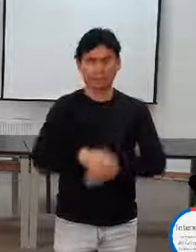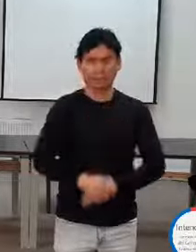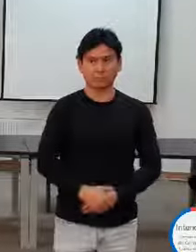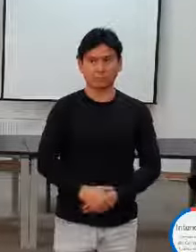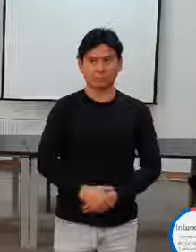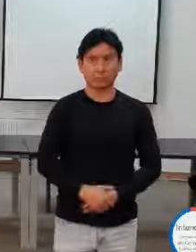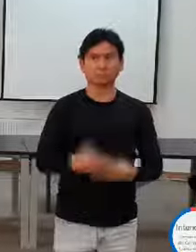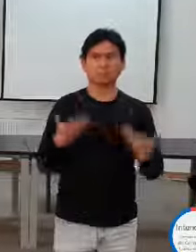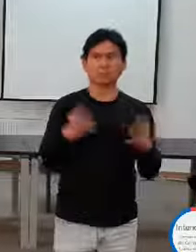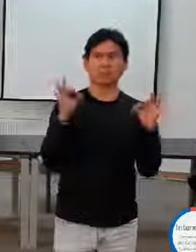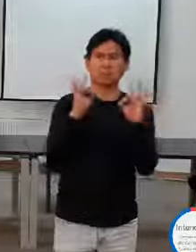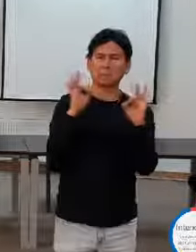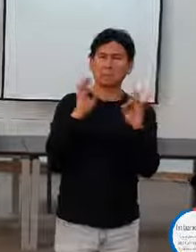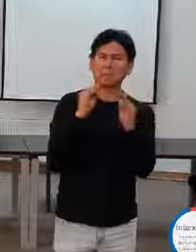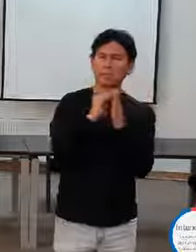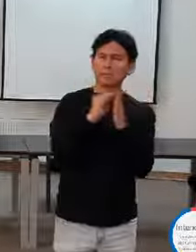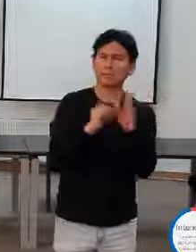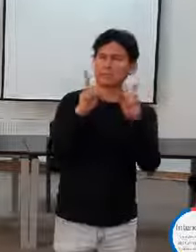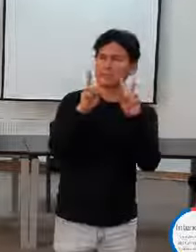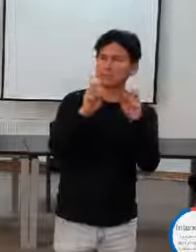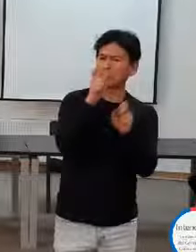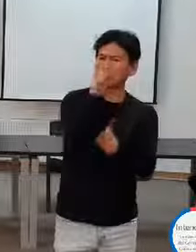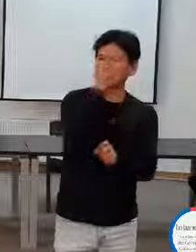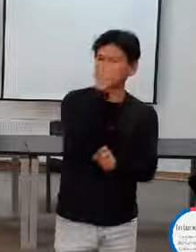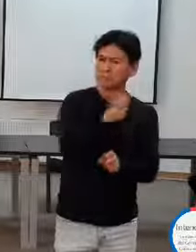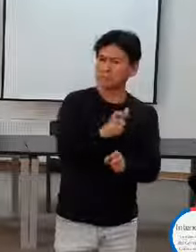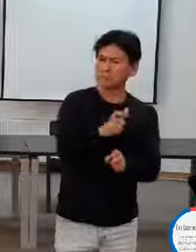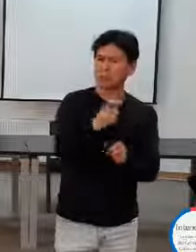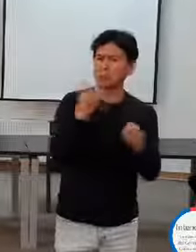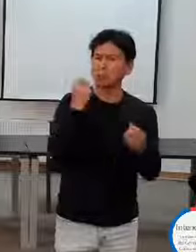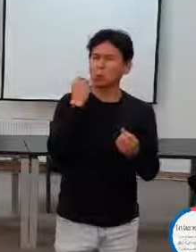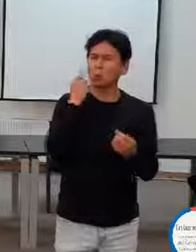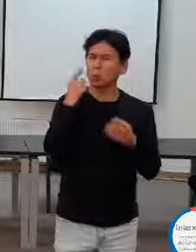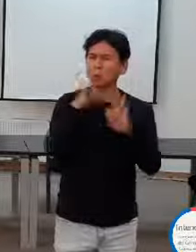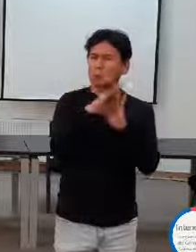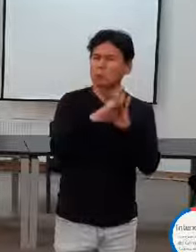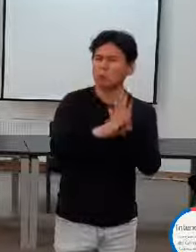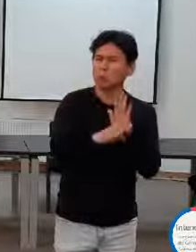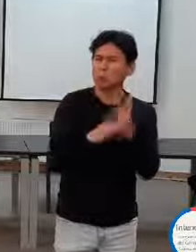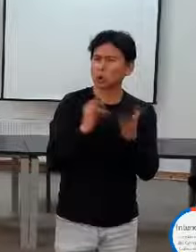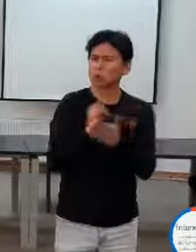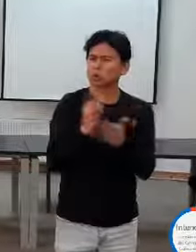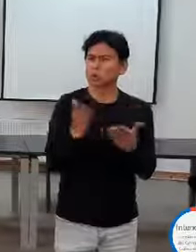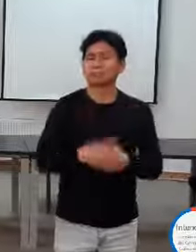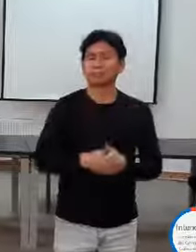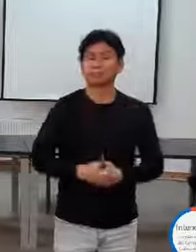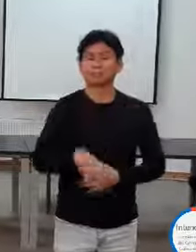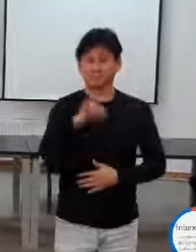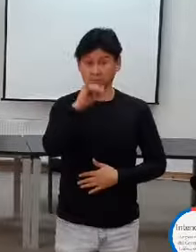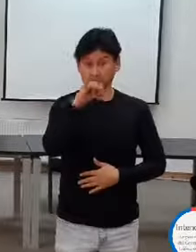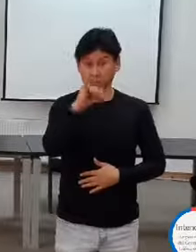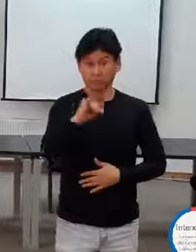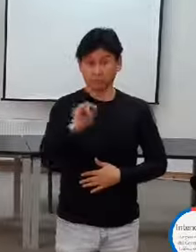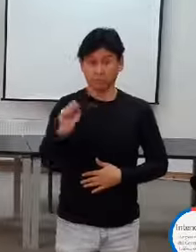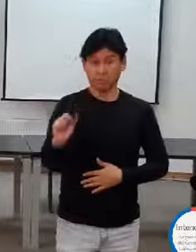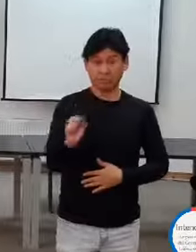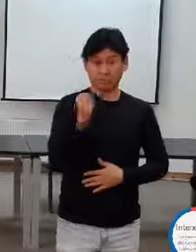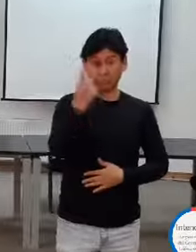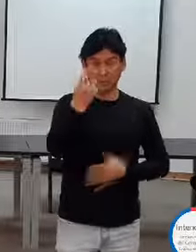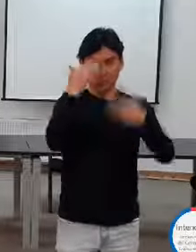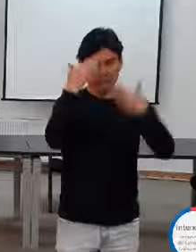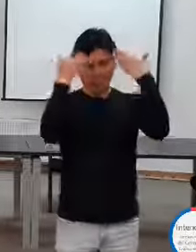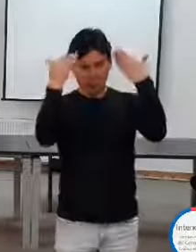Para que nos pueda entregar el tema de lo que ha sucedido en Aysén, cuáles son las medidas que ha tomado la institución. Sí, mire, primero que todo,